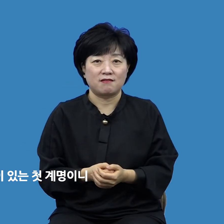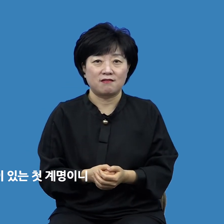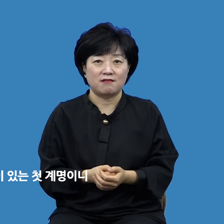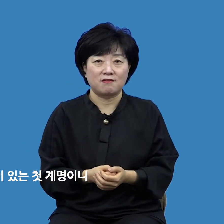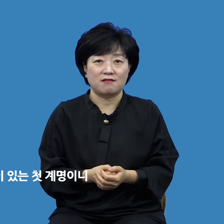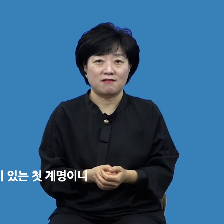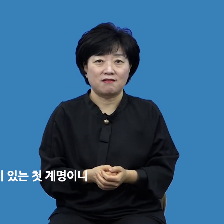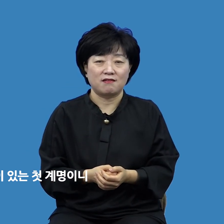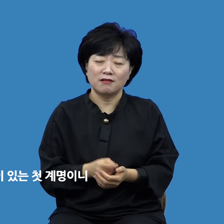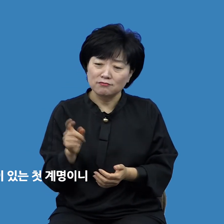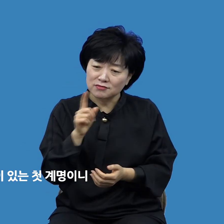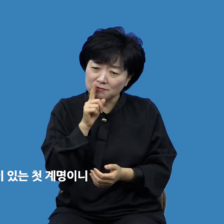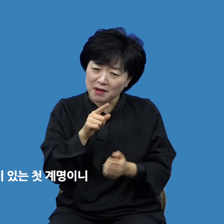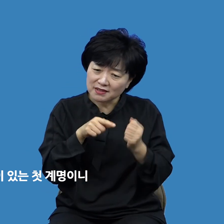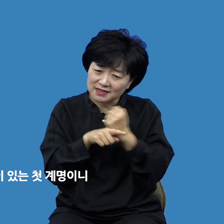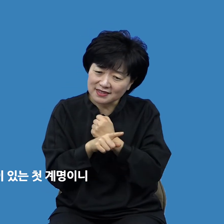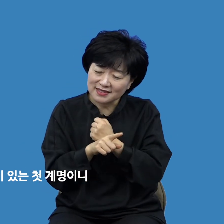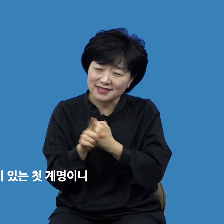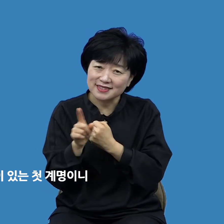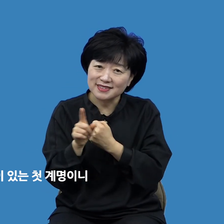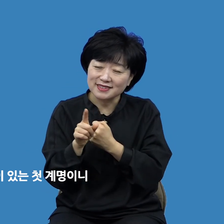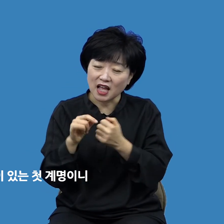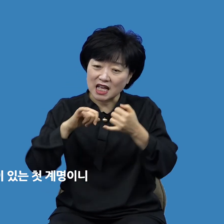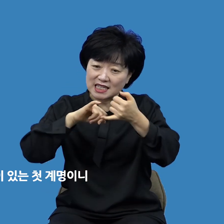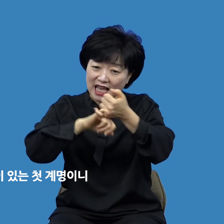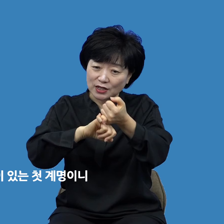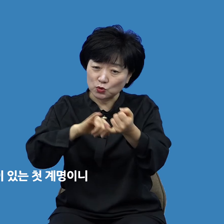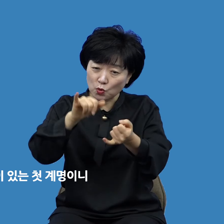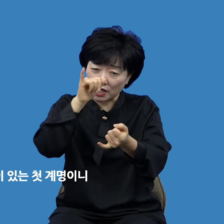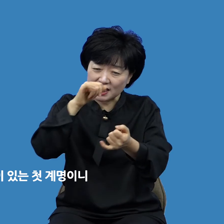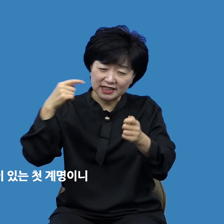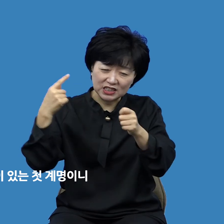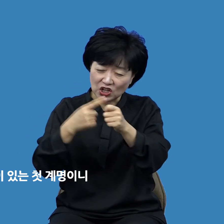혹시 무슨 말인지 생각해 보셨어요? 약속이 있는 첫